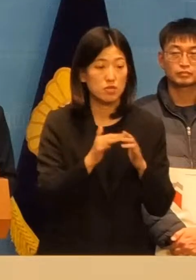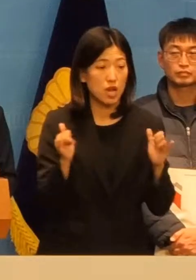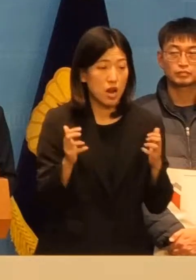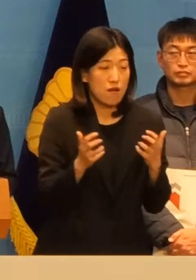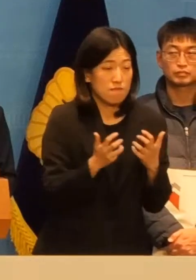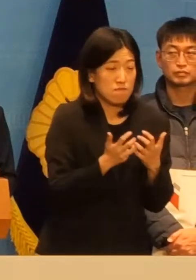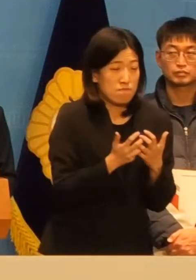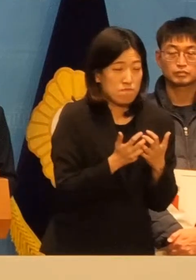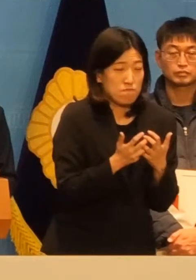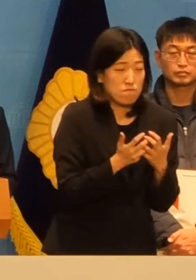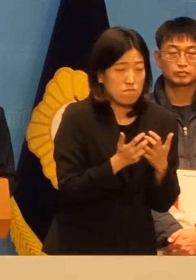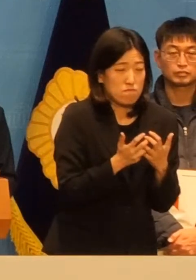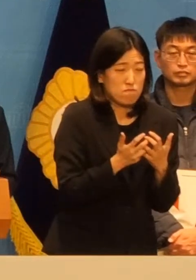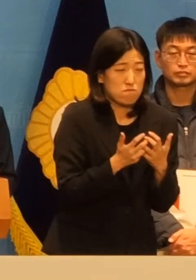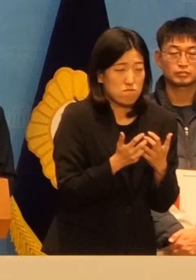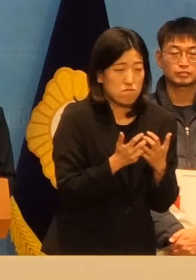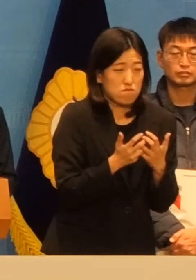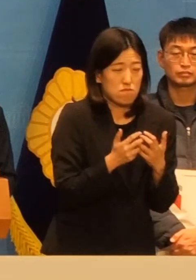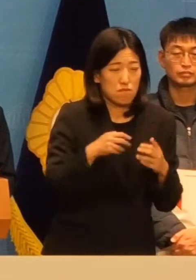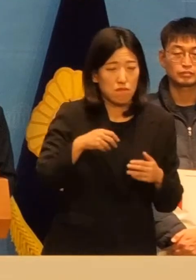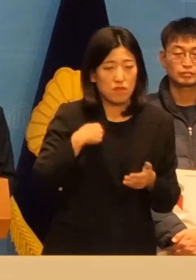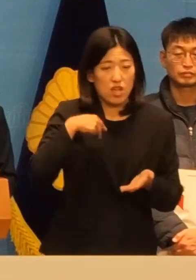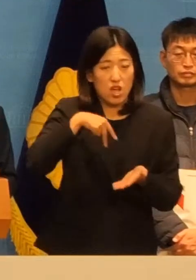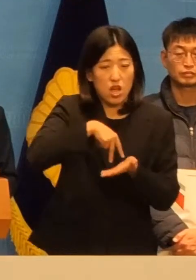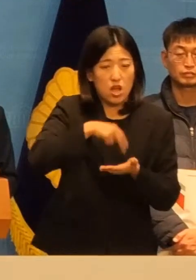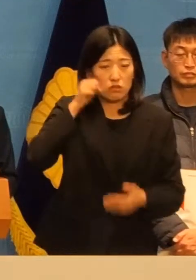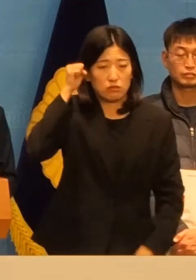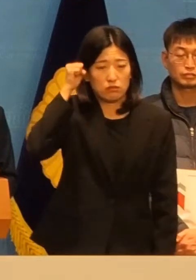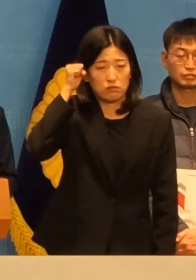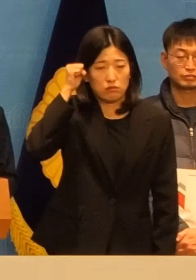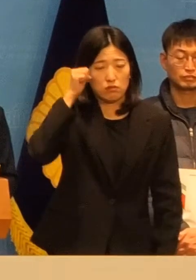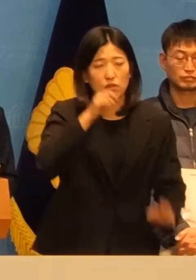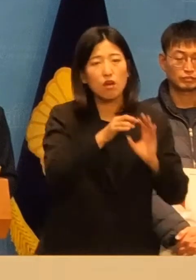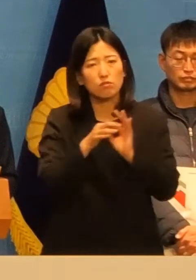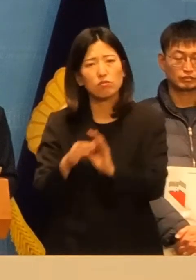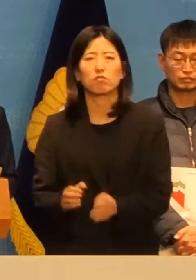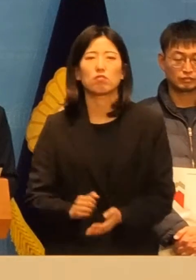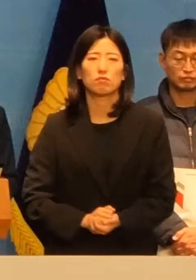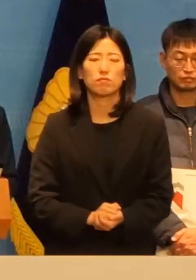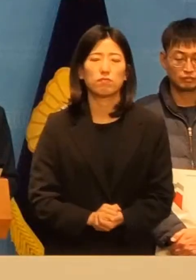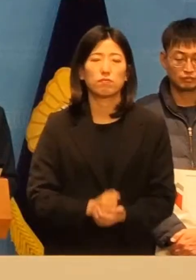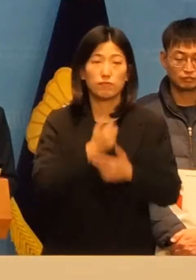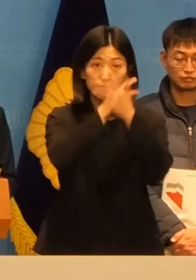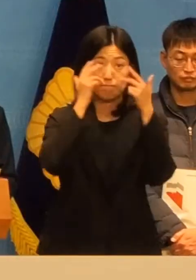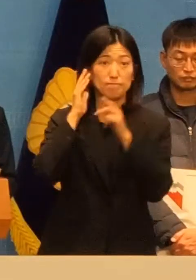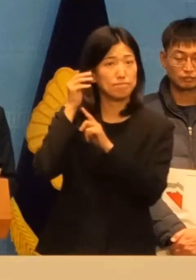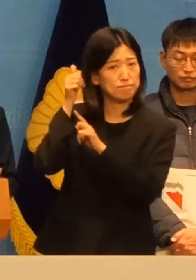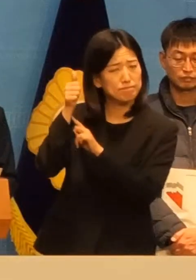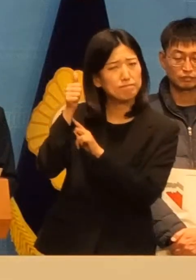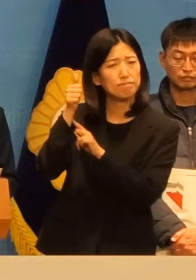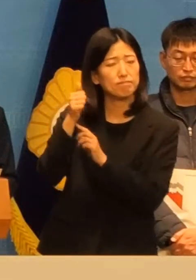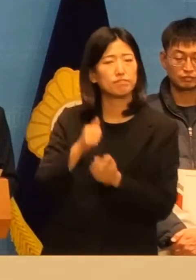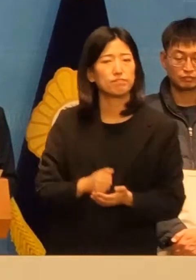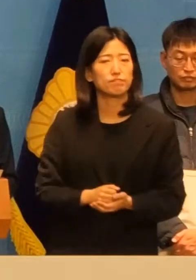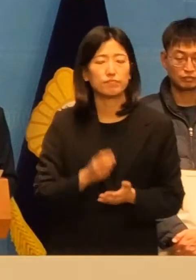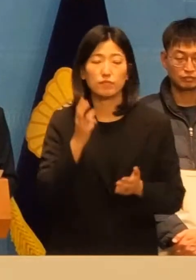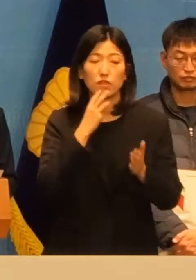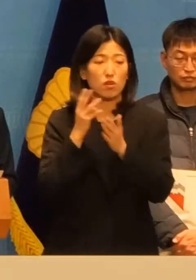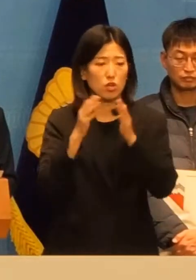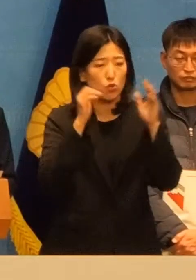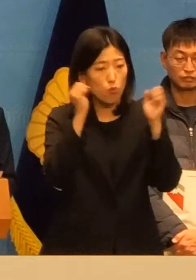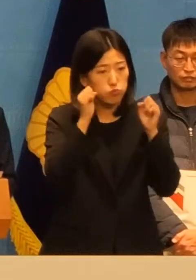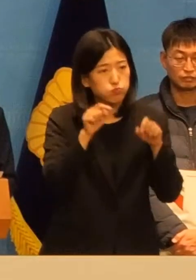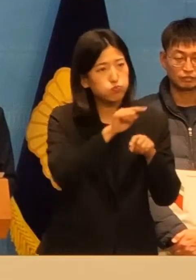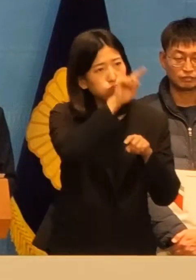서서 와야 할 때가 많다. 지난 대통령 선거 시기 이재명 대통령은 경기 북부 안보